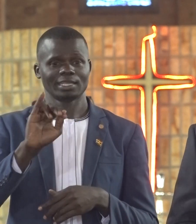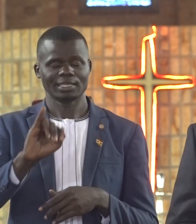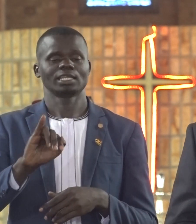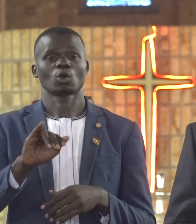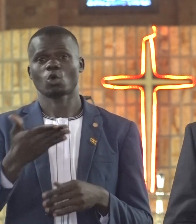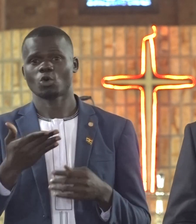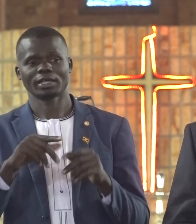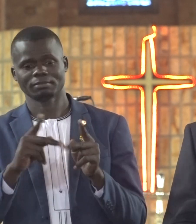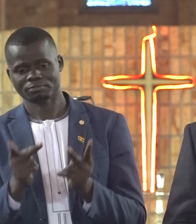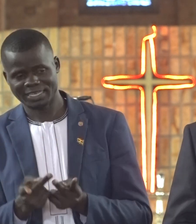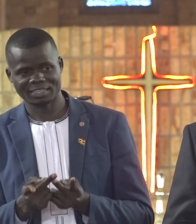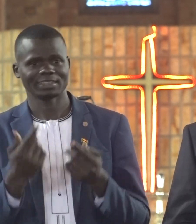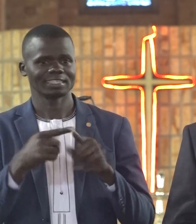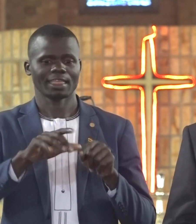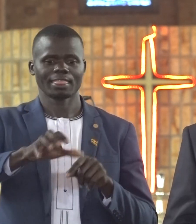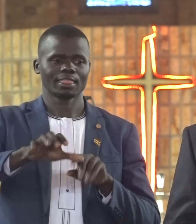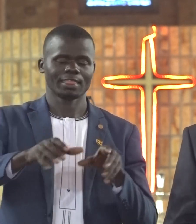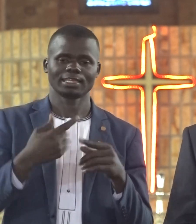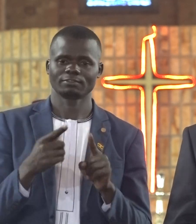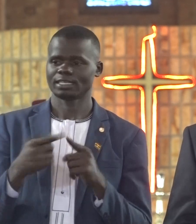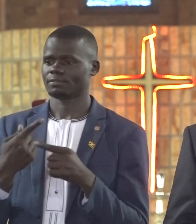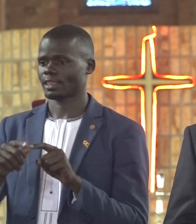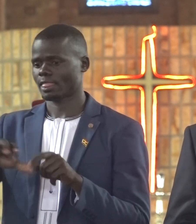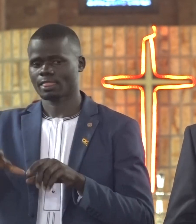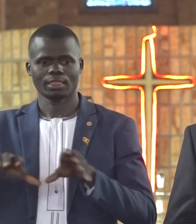zaffe ez'amasaza ag'enjawulo.